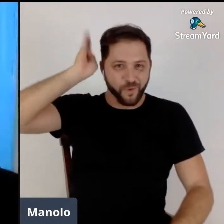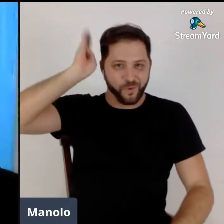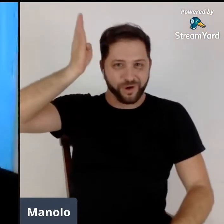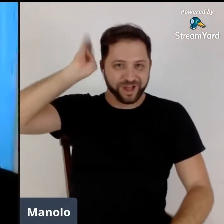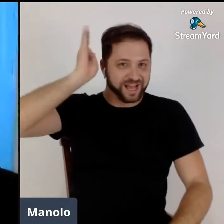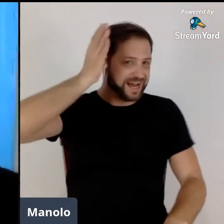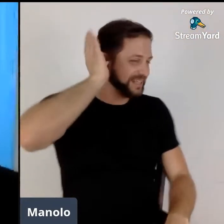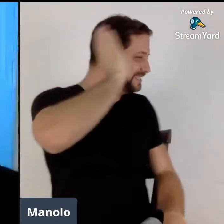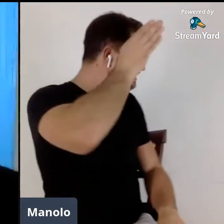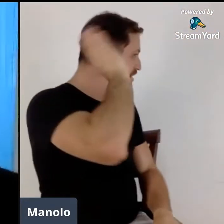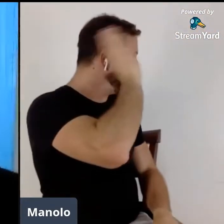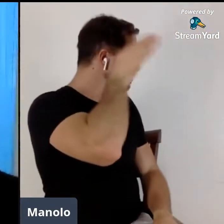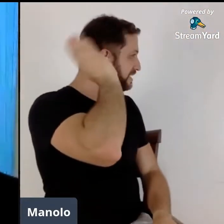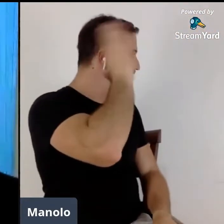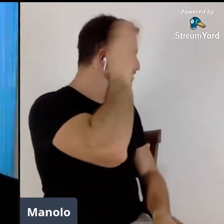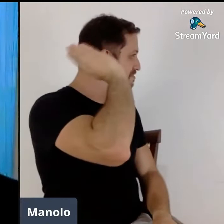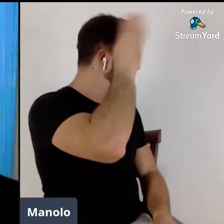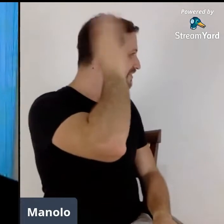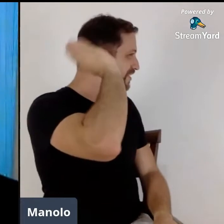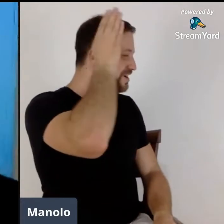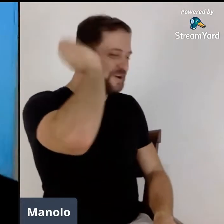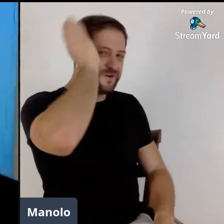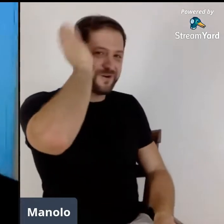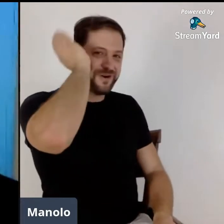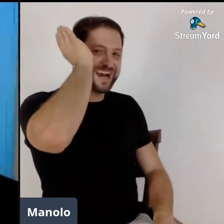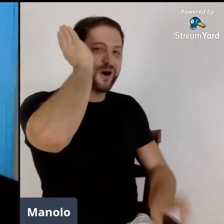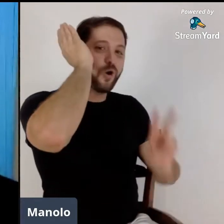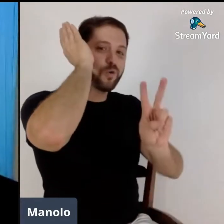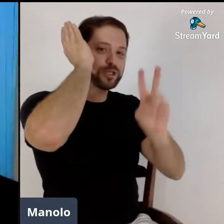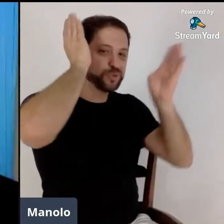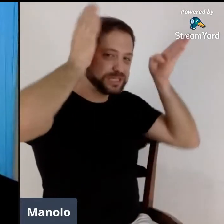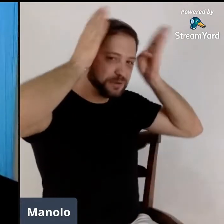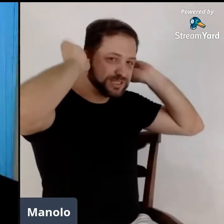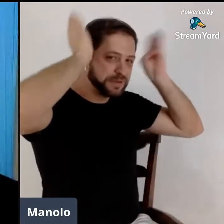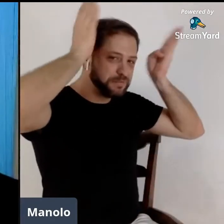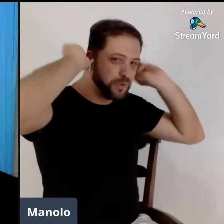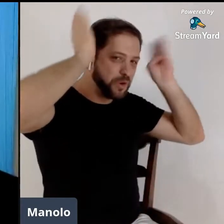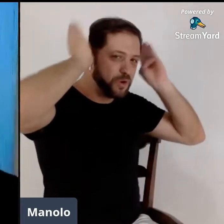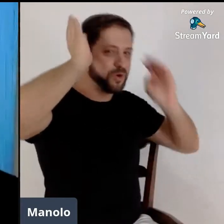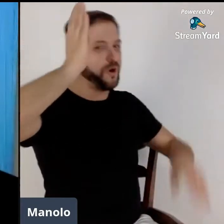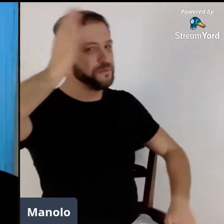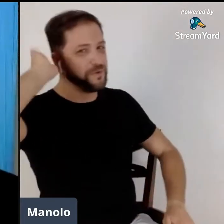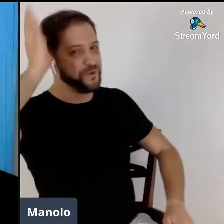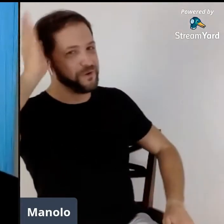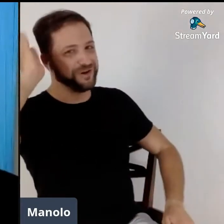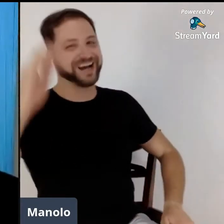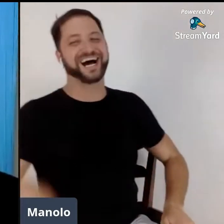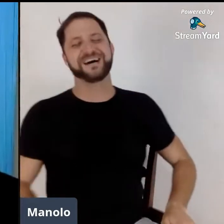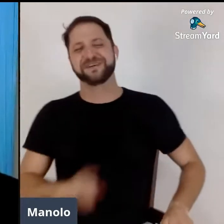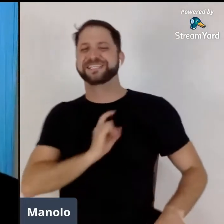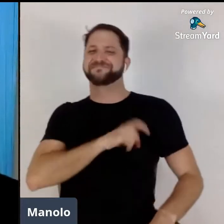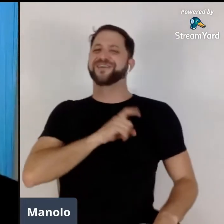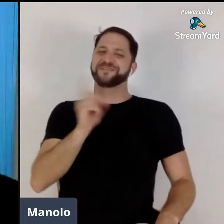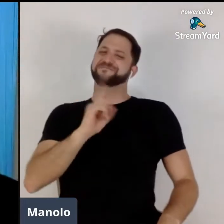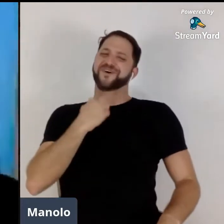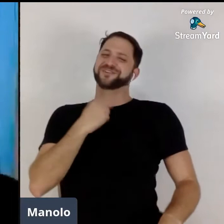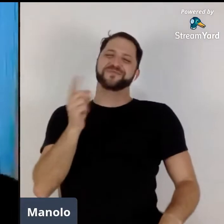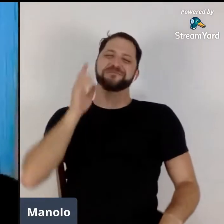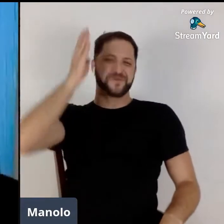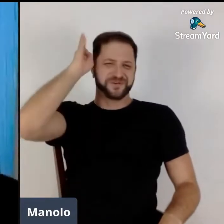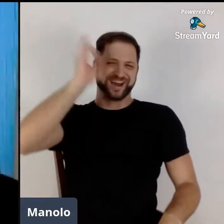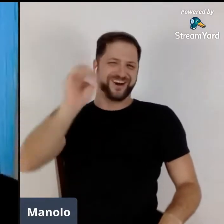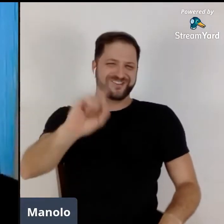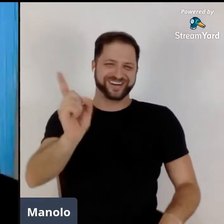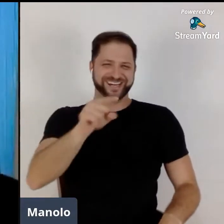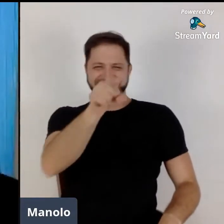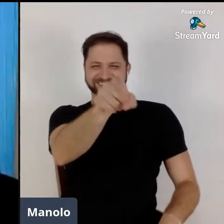assim, burro, Ah, é, assim, orelha olha, de com esse burro. Você já ensinou movimento. isso pra gente. Ou com as É. duas mãos, você fala burro ou burro? Não, não pode,